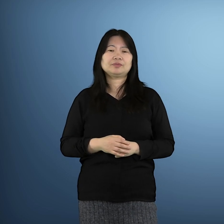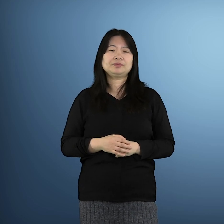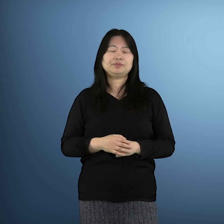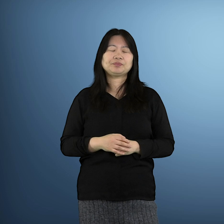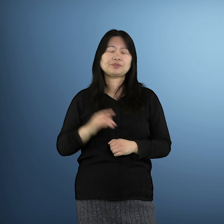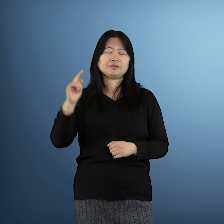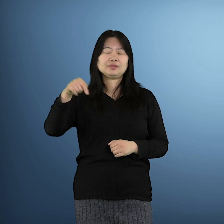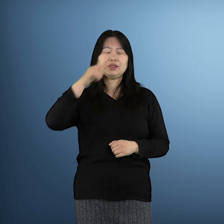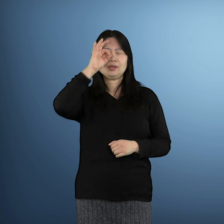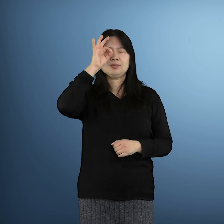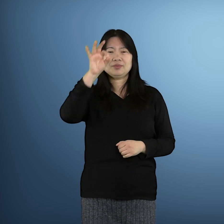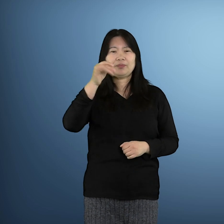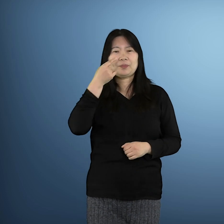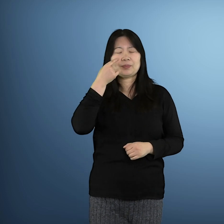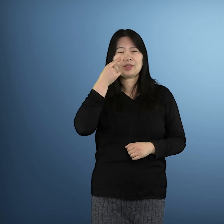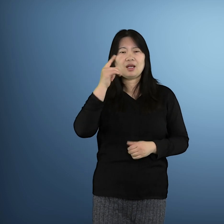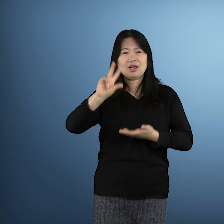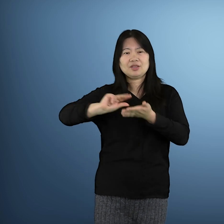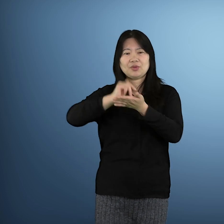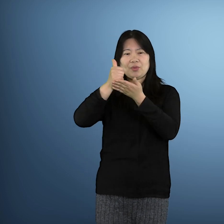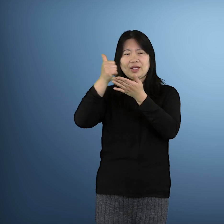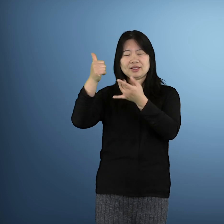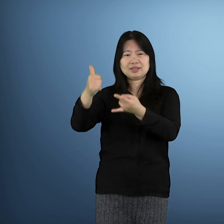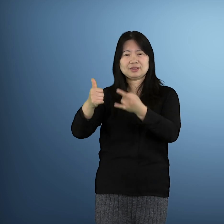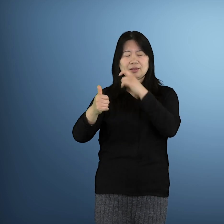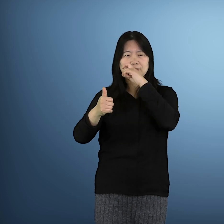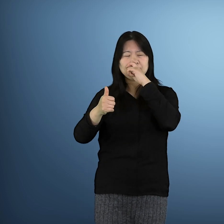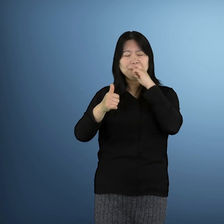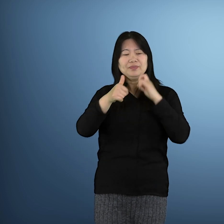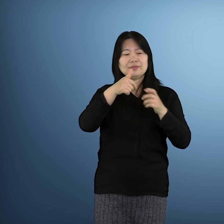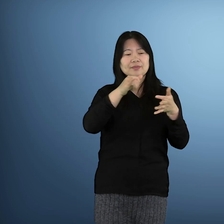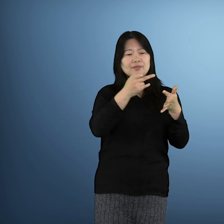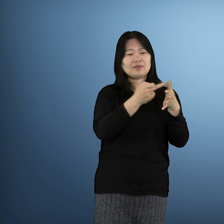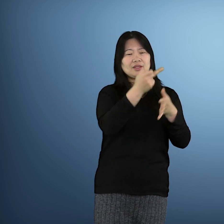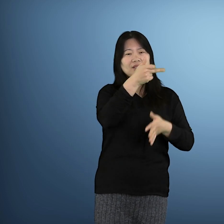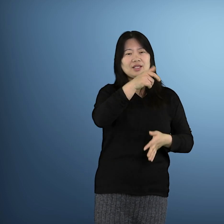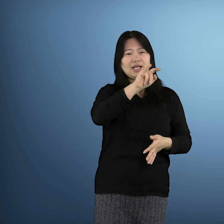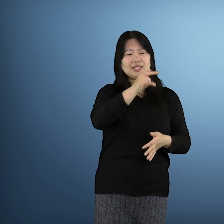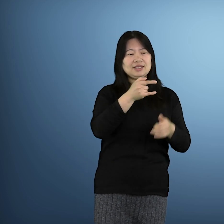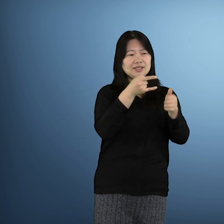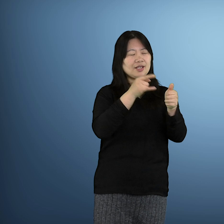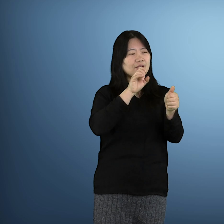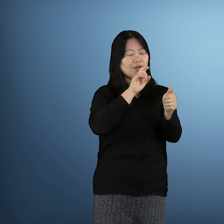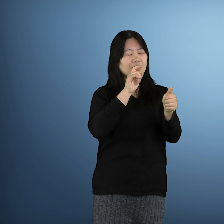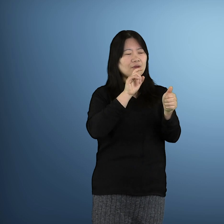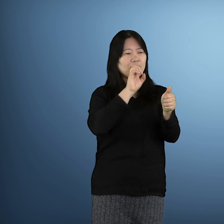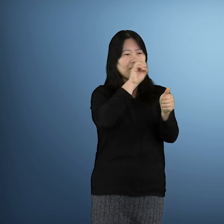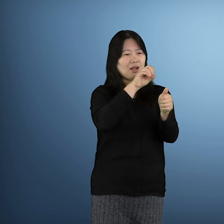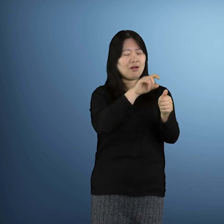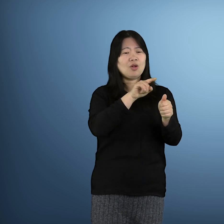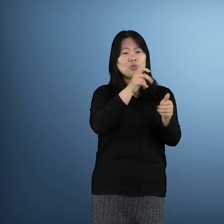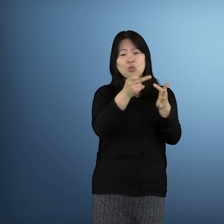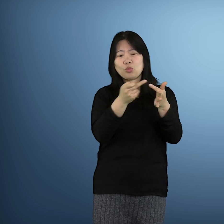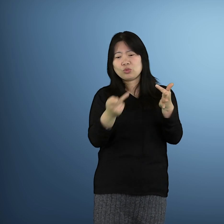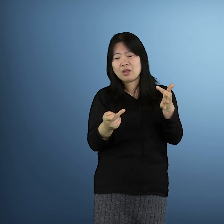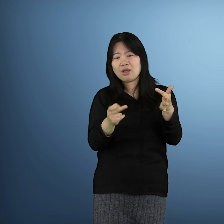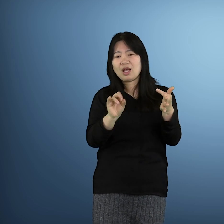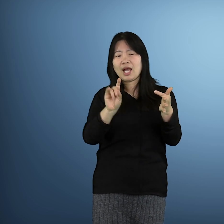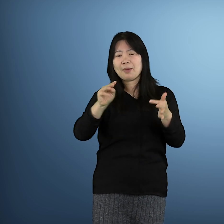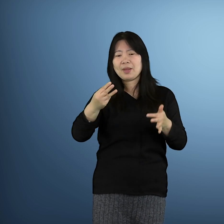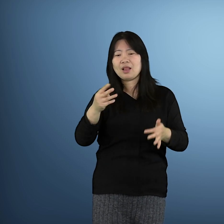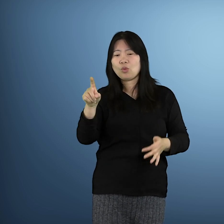그리고 그 다음 절을 한번 보십시다. 여호와께서 가인에게 이르시되 네 아우 아벨이 어디